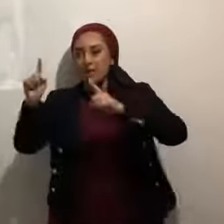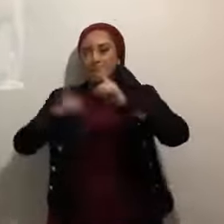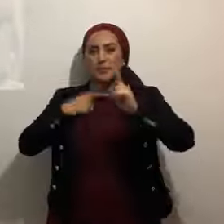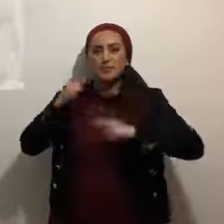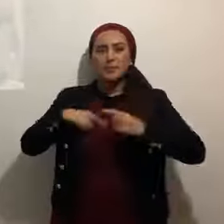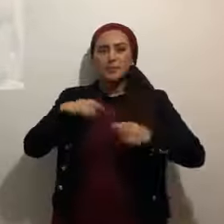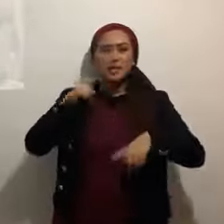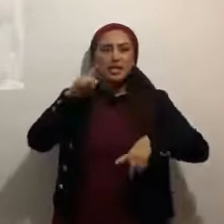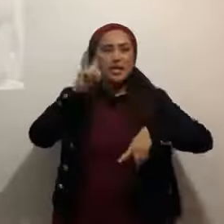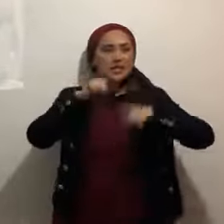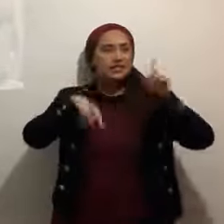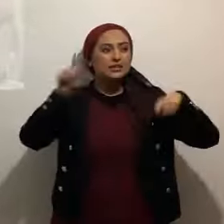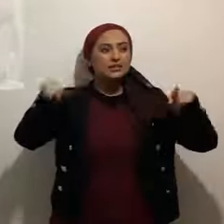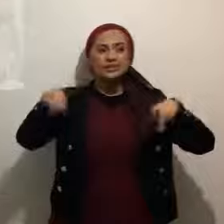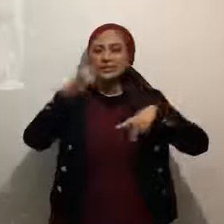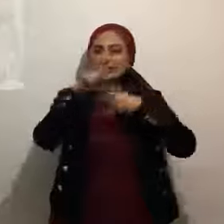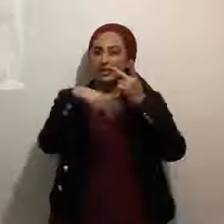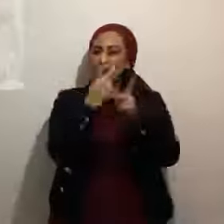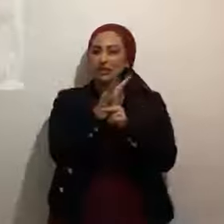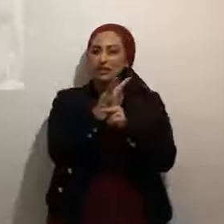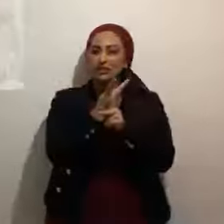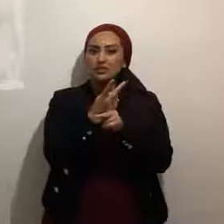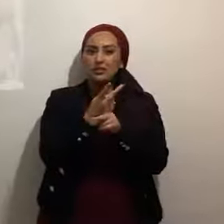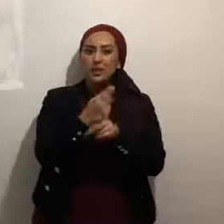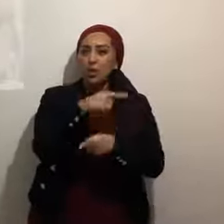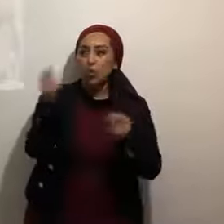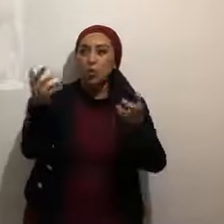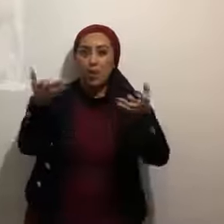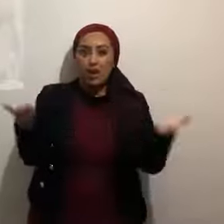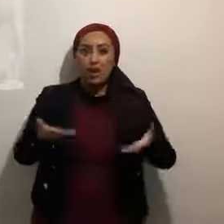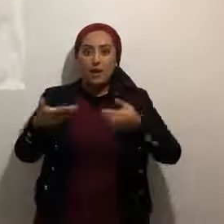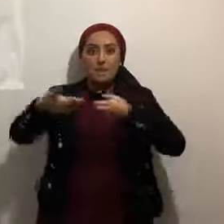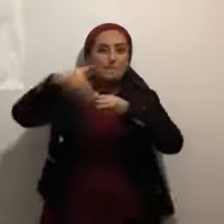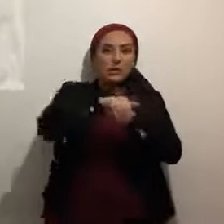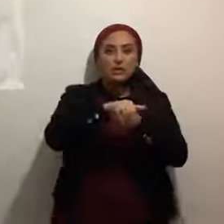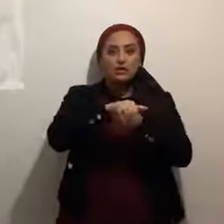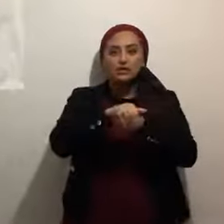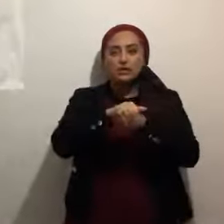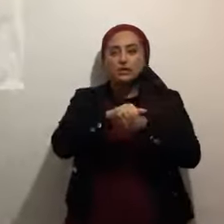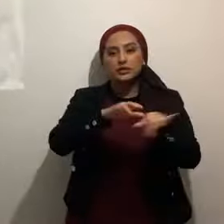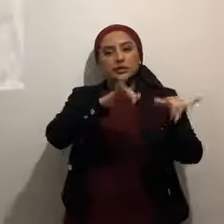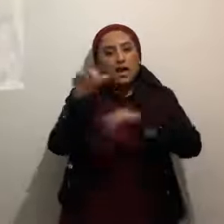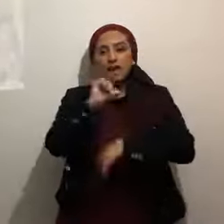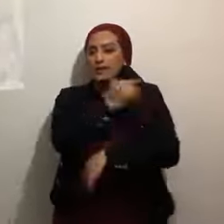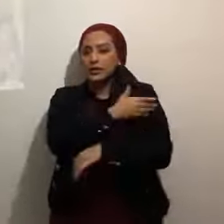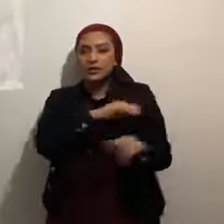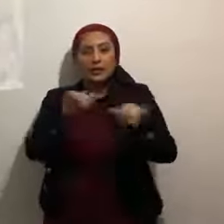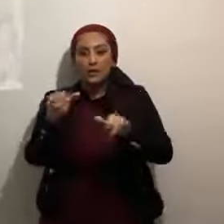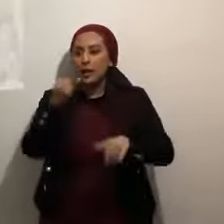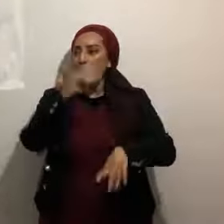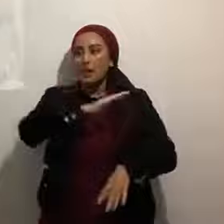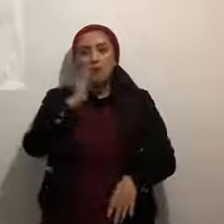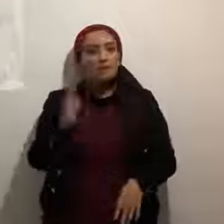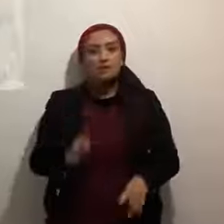diferentes tipos quisieron tapar este pozo, igual que los filisteos, pero nunca podrán,